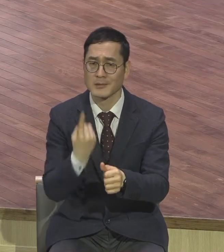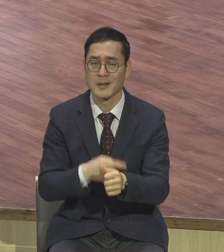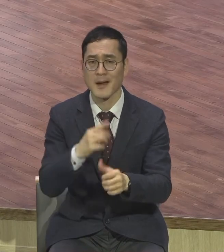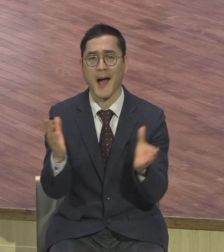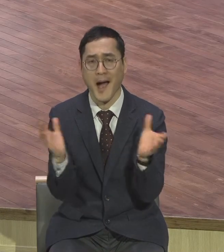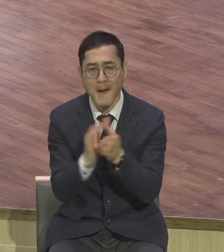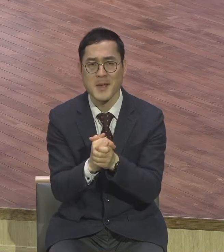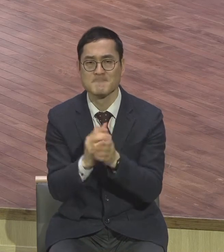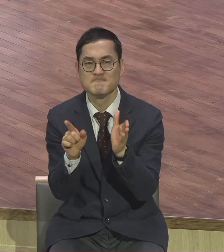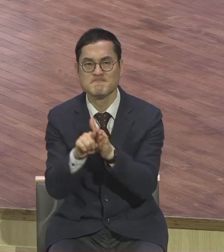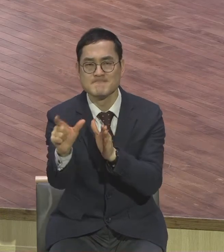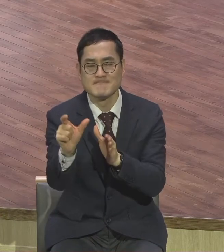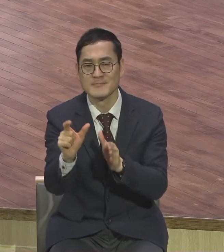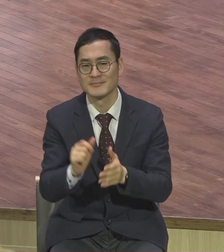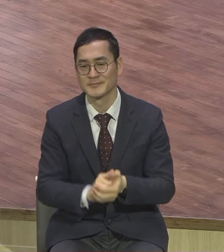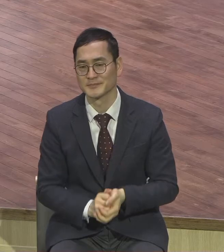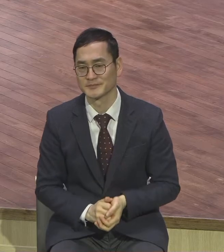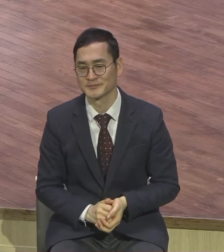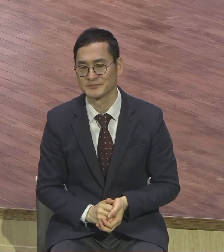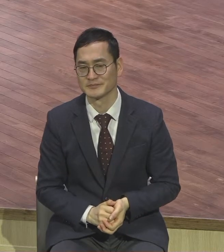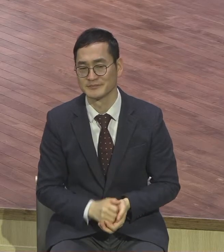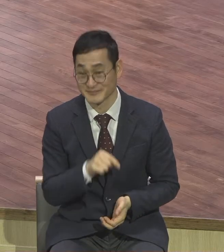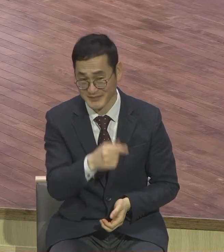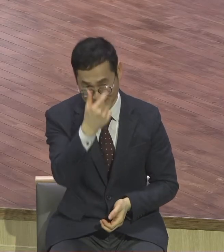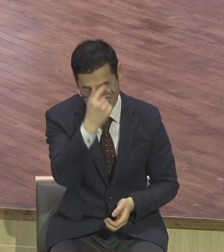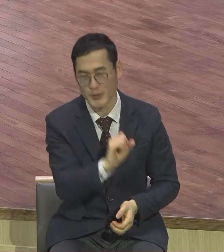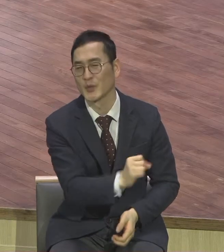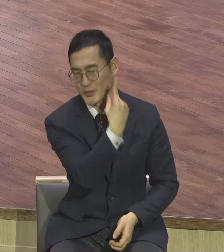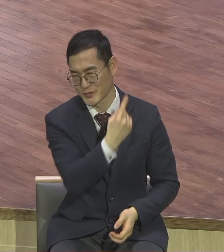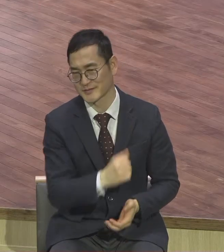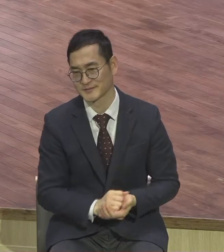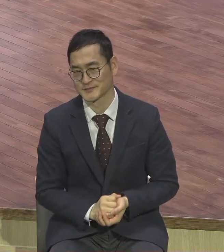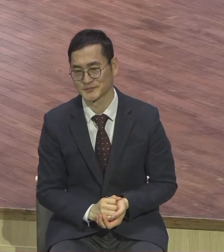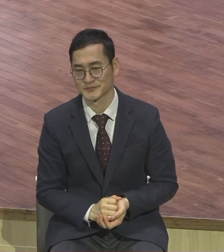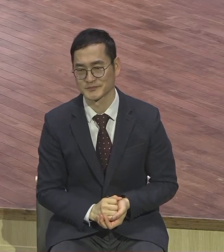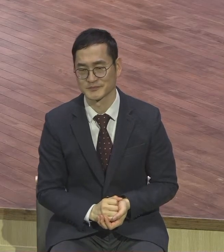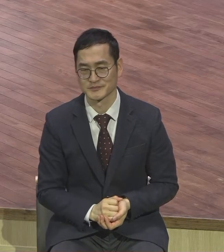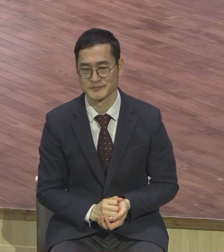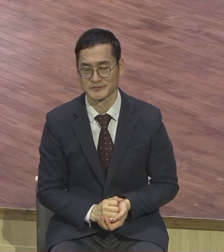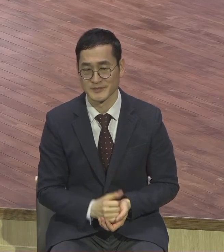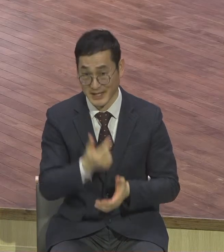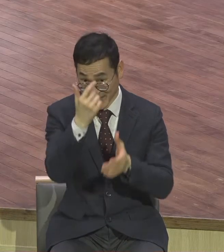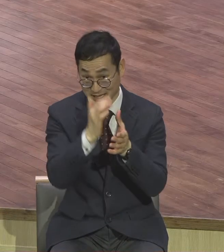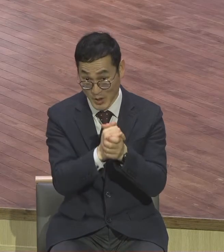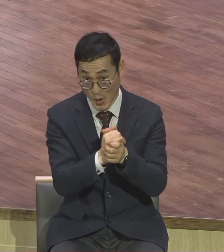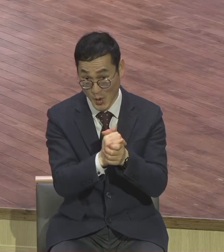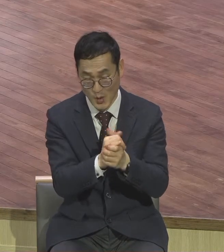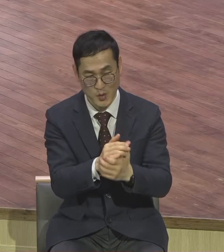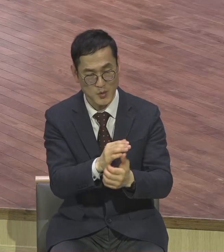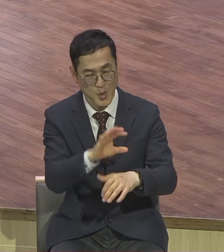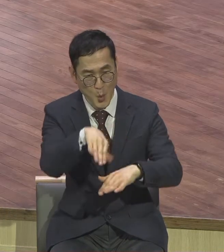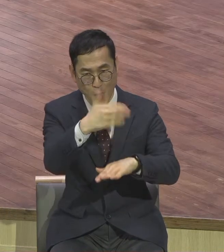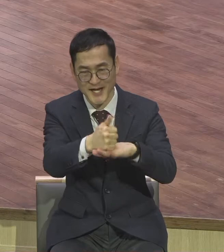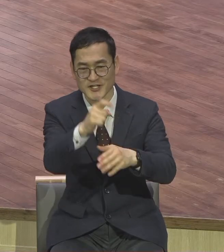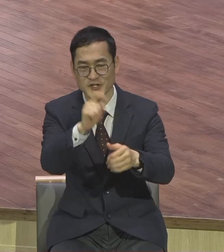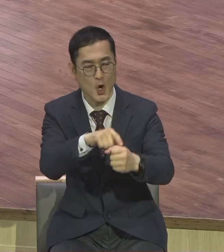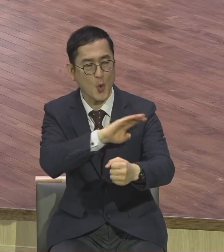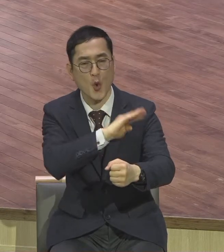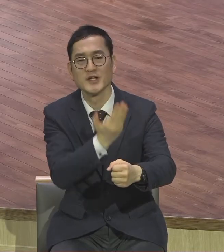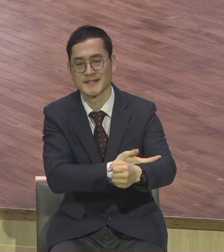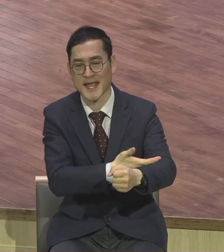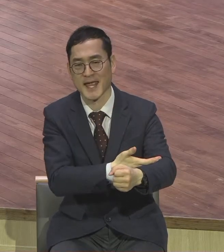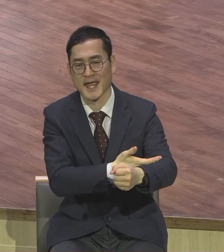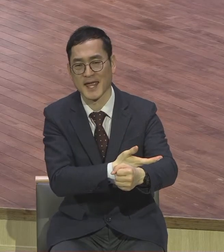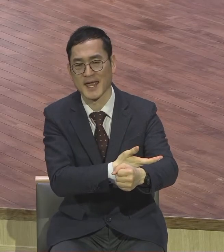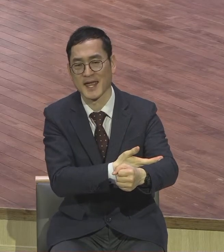이게 성의 역사니까 무엇보다도 기도는 왕적 권세를 사용하기 때문에 하늘 군대가 동원됩니다.